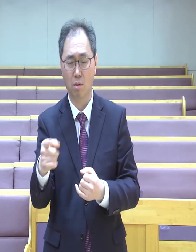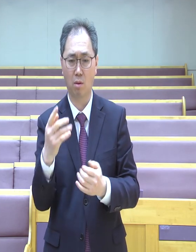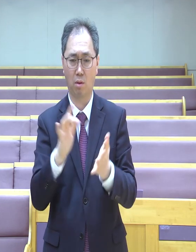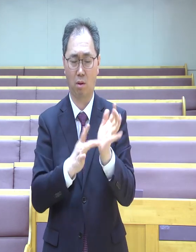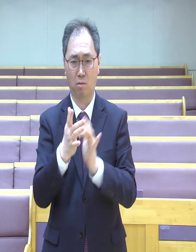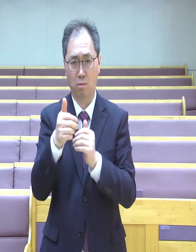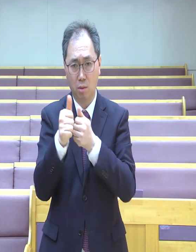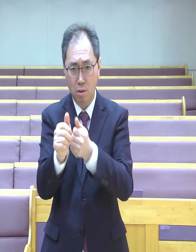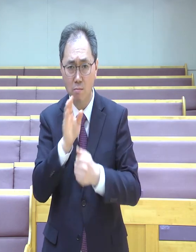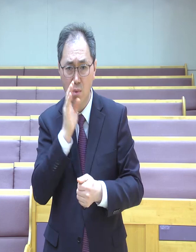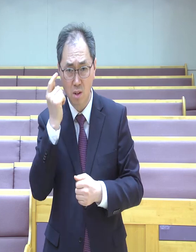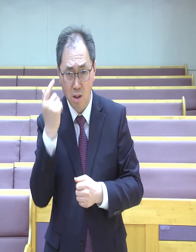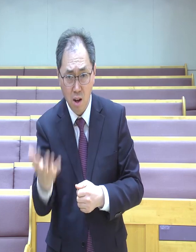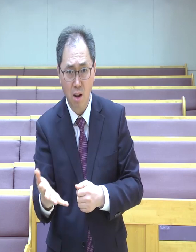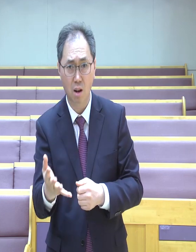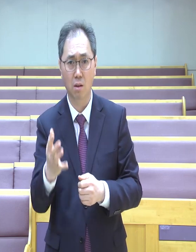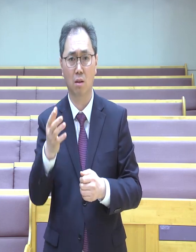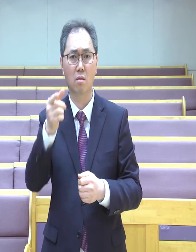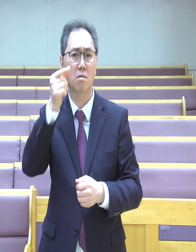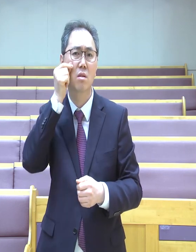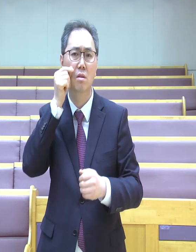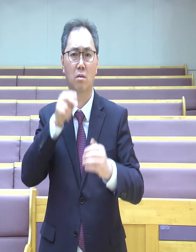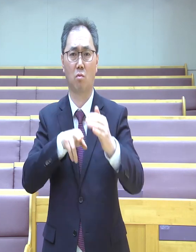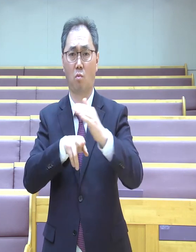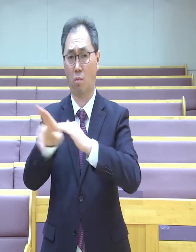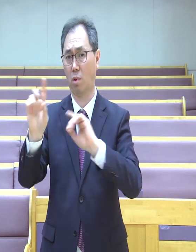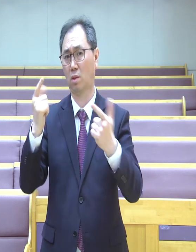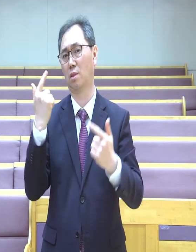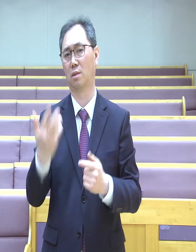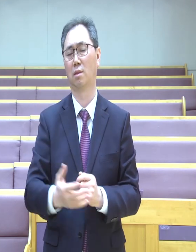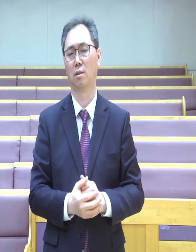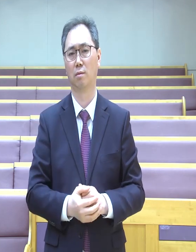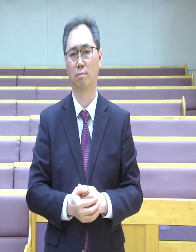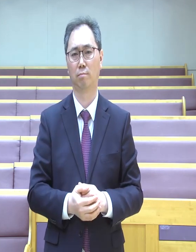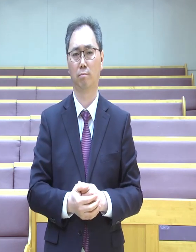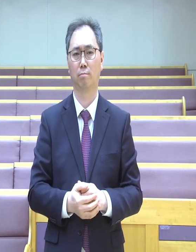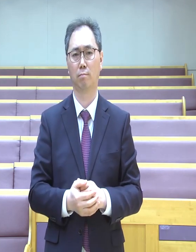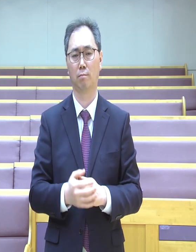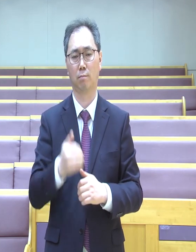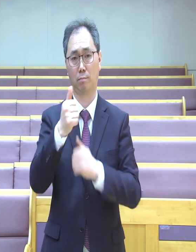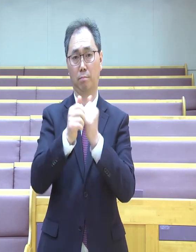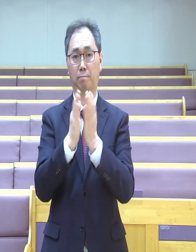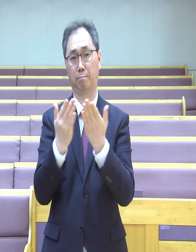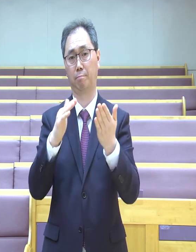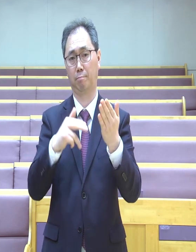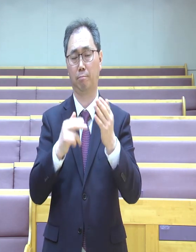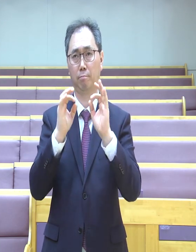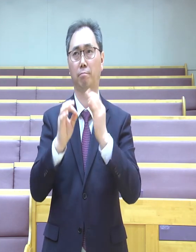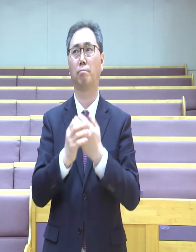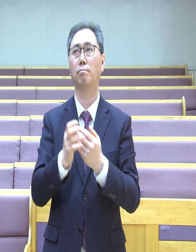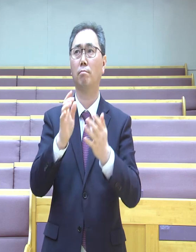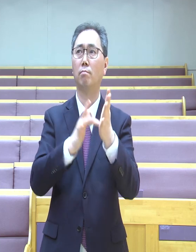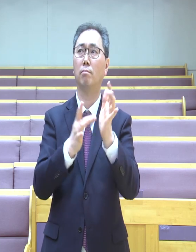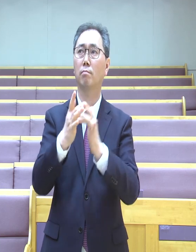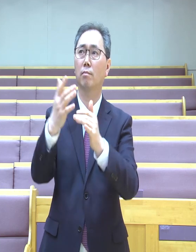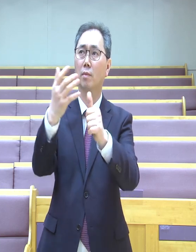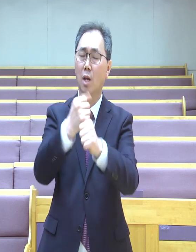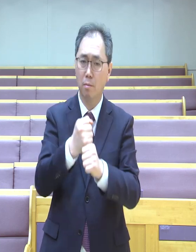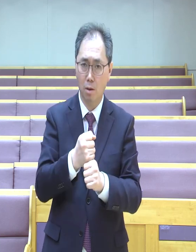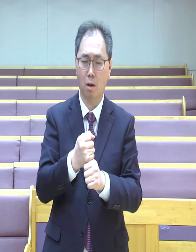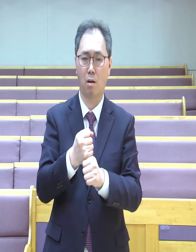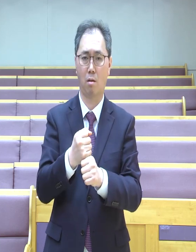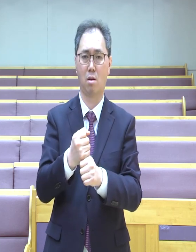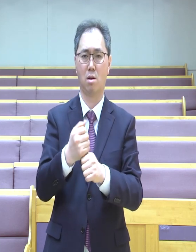따라가는 모습을 우리들에게 소개하죠. 누가복음 22장 54절입니다. 시작. 예수를 잡아